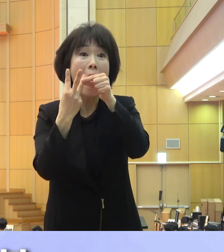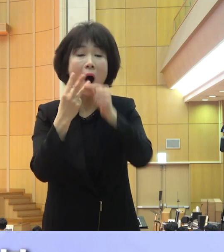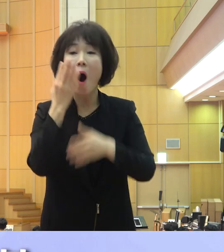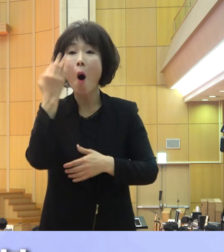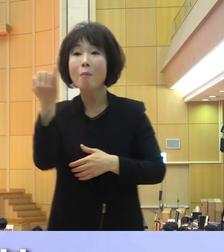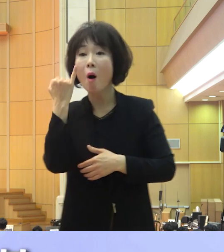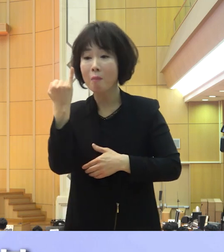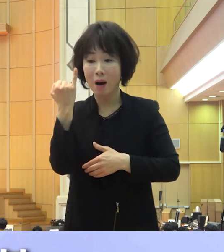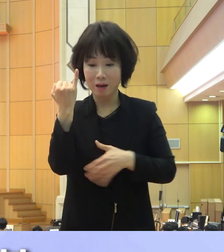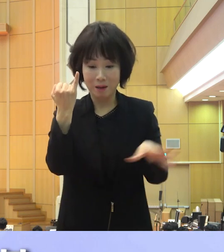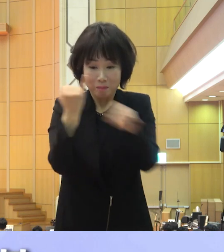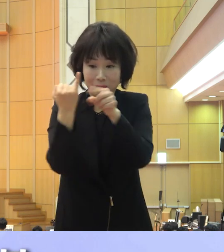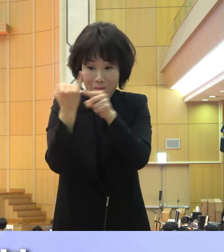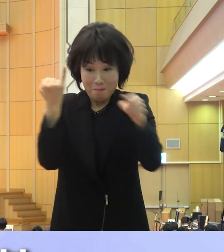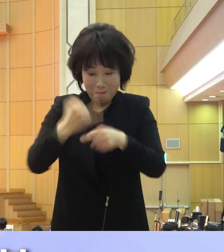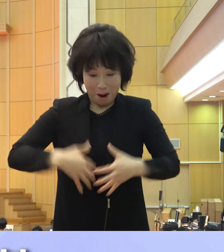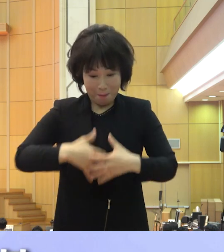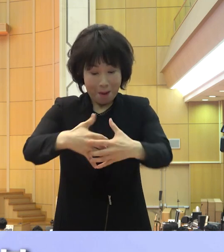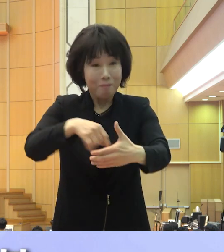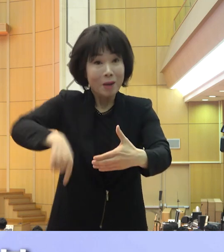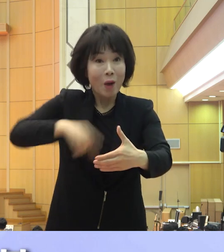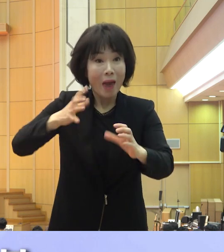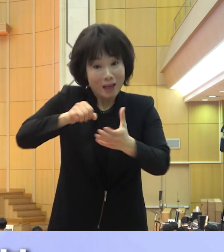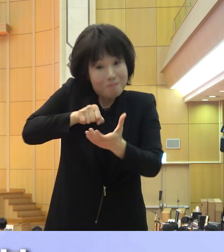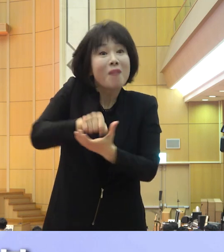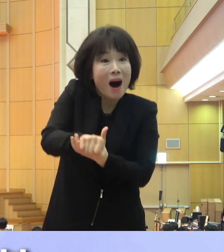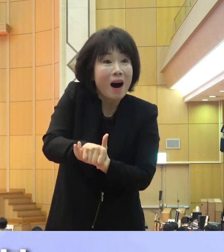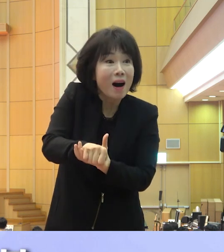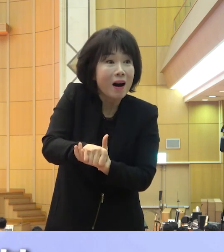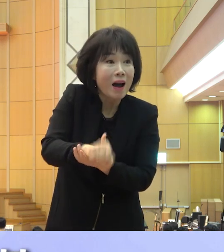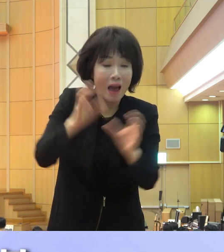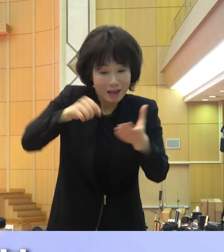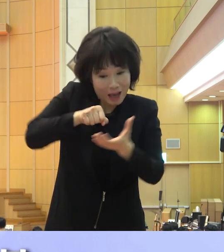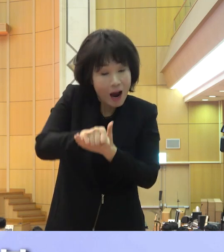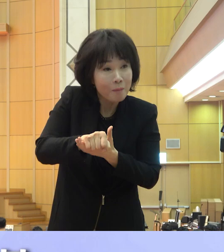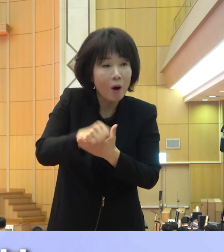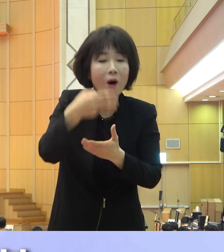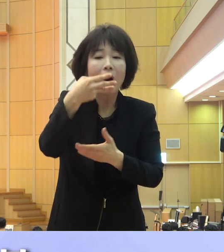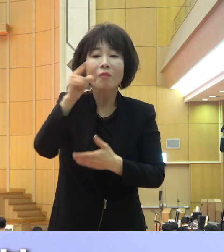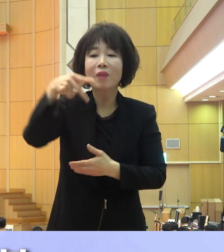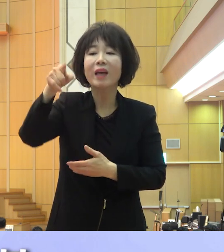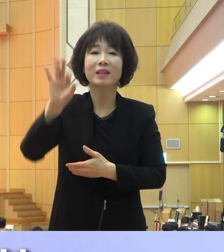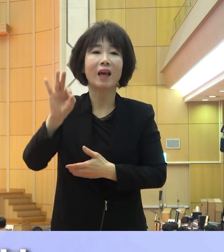태생. 모태의 태 안에 들어있기 때문에 태생이라고 말하고,